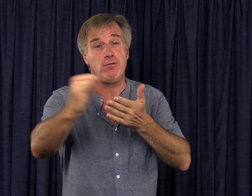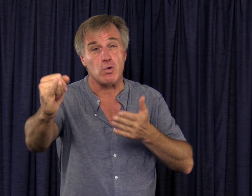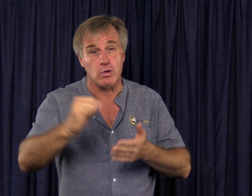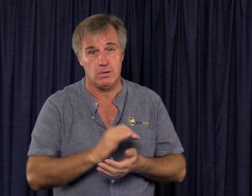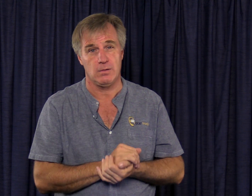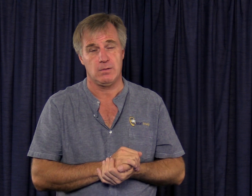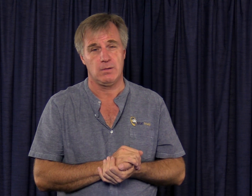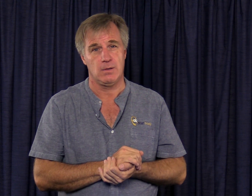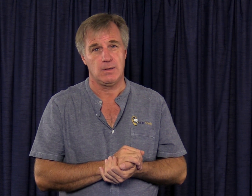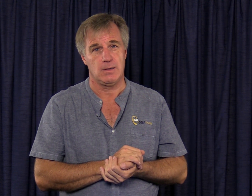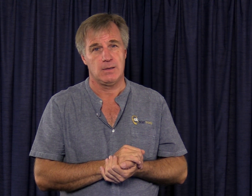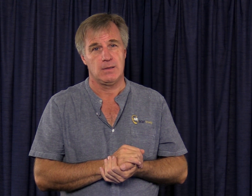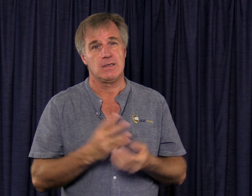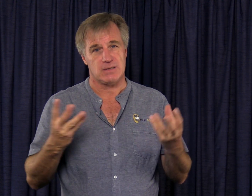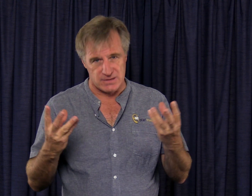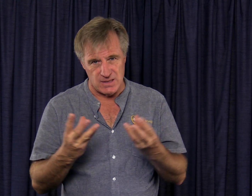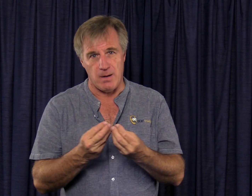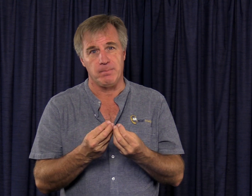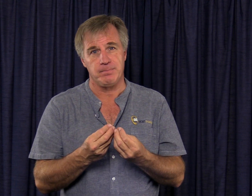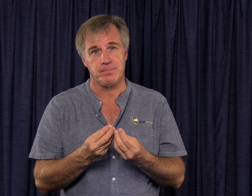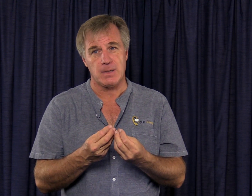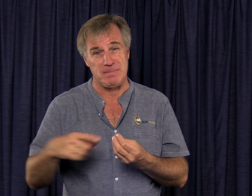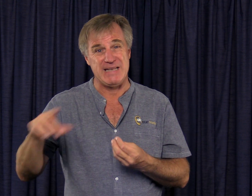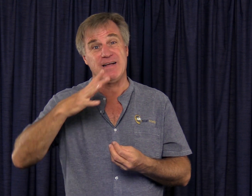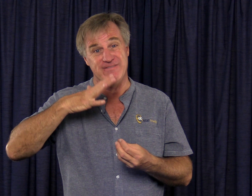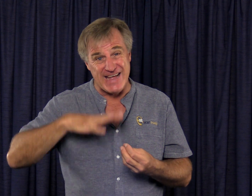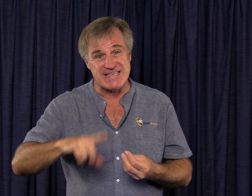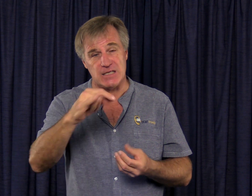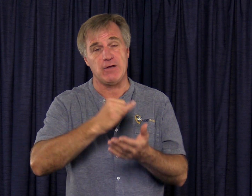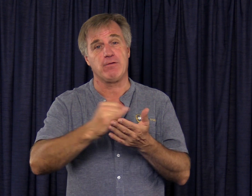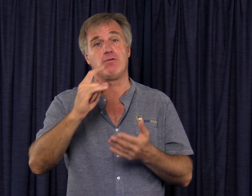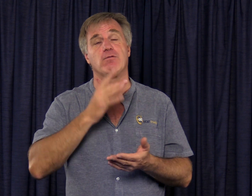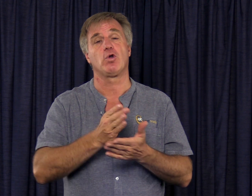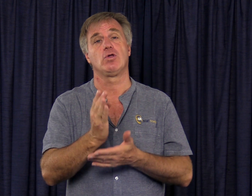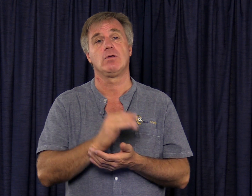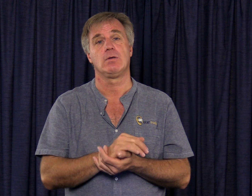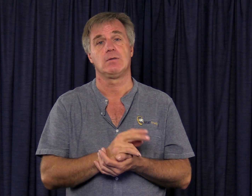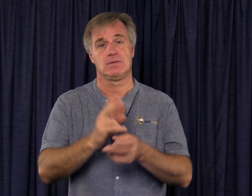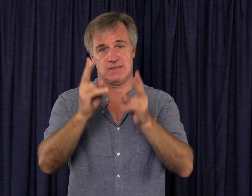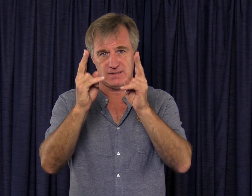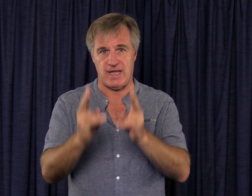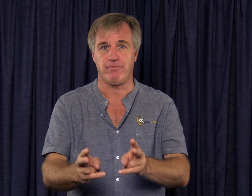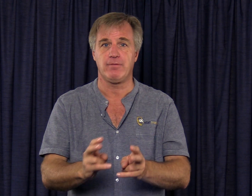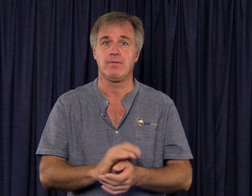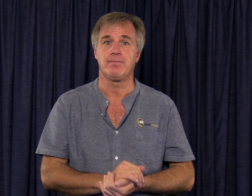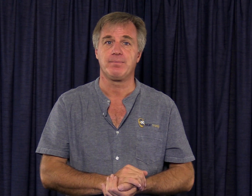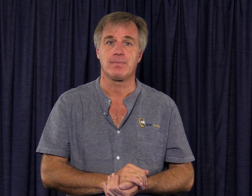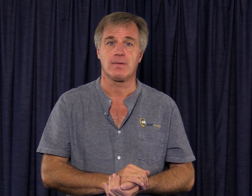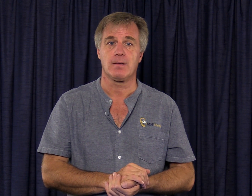vervloek, sal saam met die wat wens dat jy vervloek word, sterf.